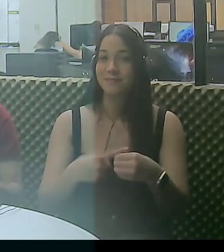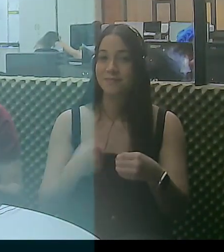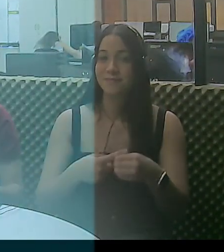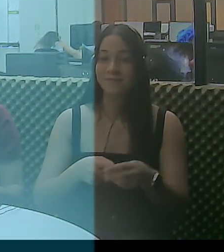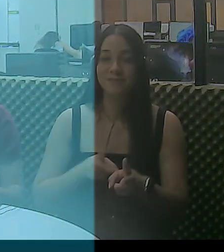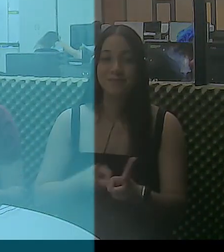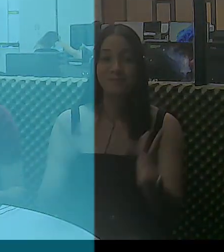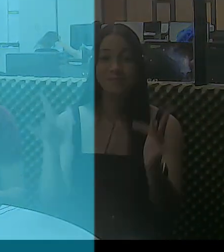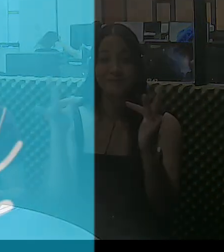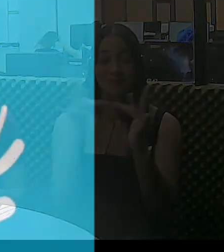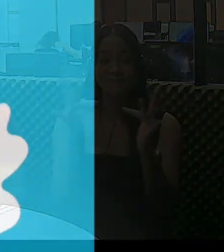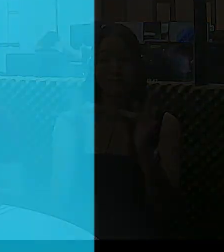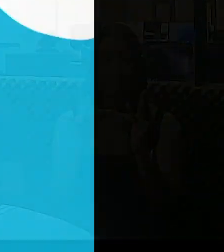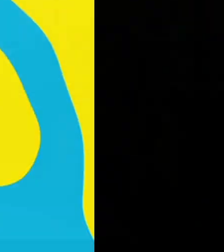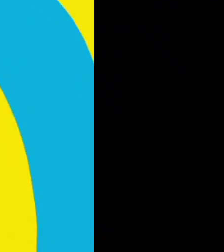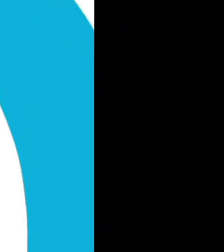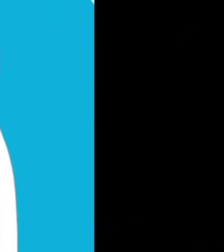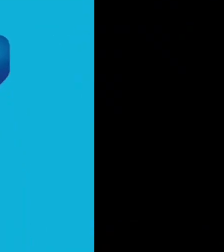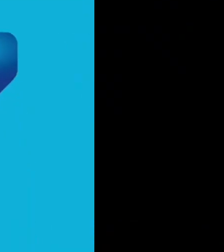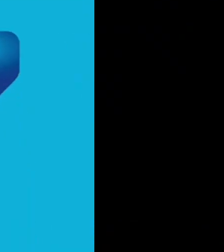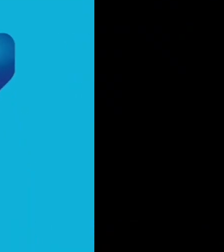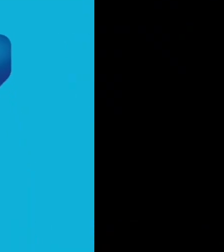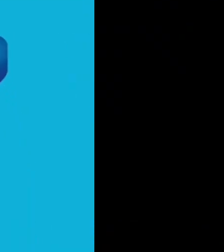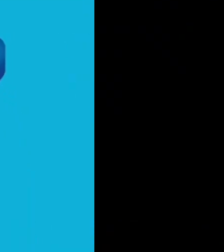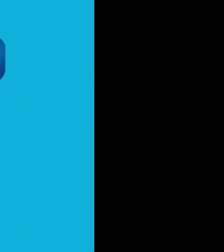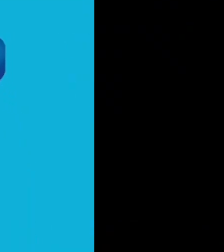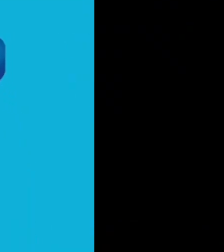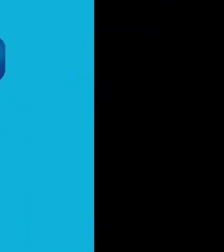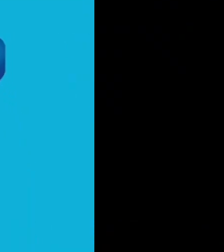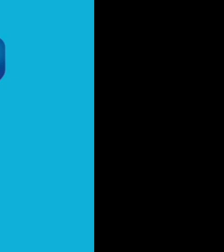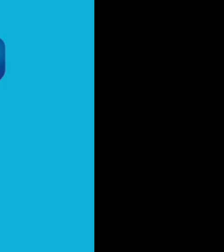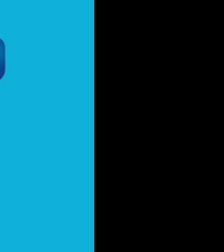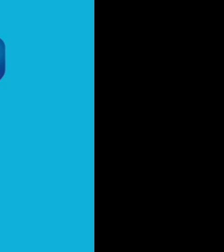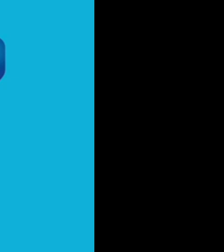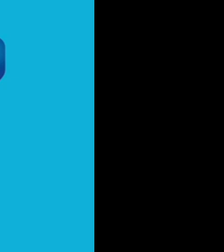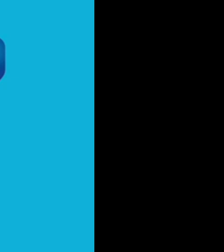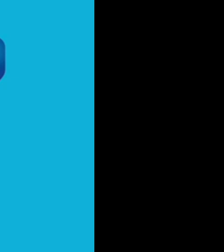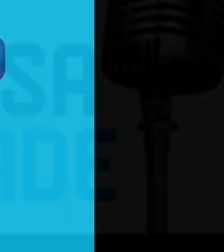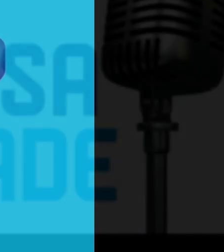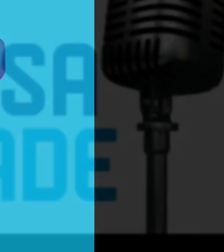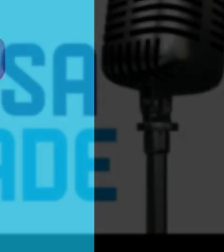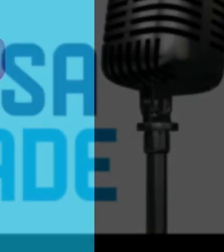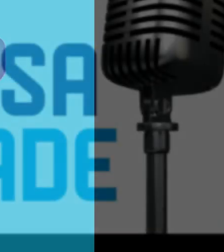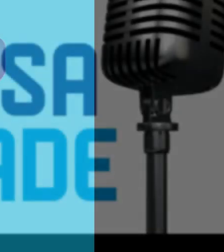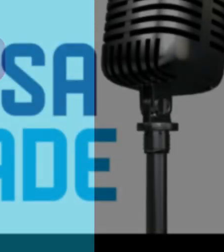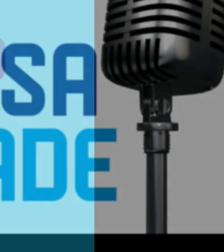próxima. Fica por aqui mais uma edição do programa da Rádio Nossa Cidade.